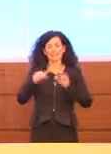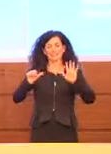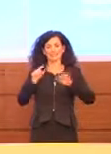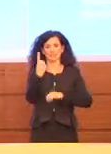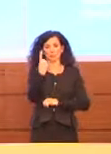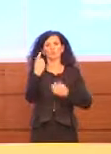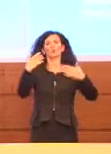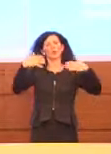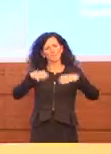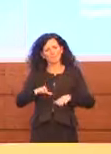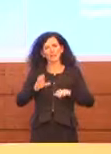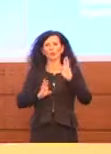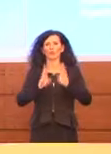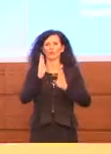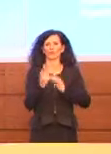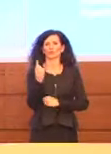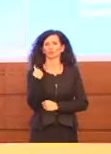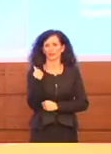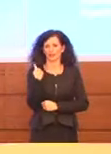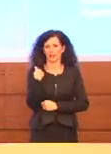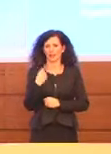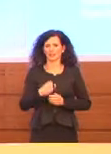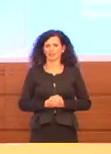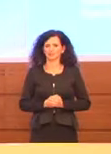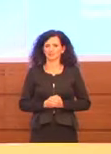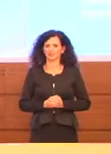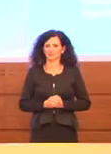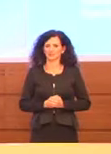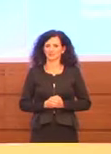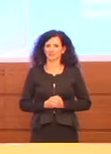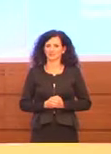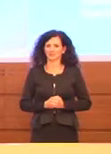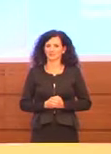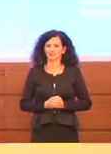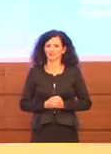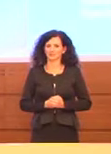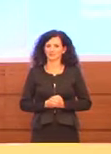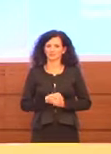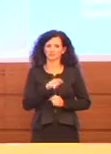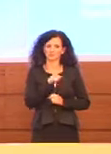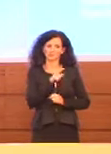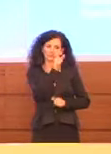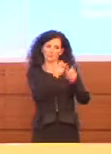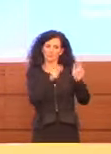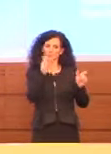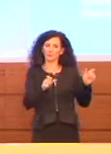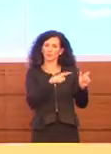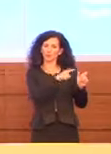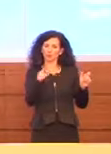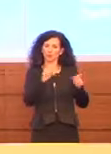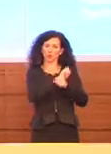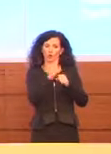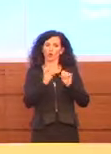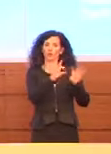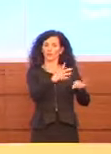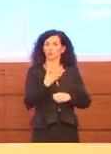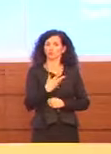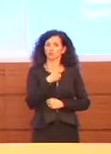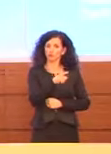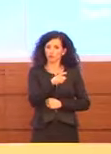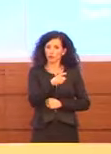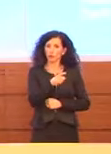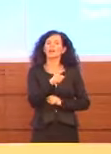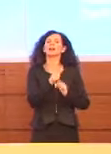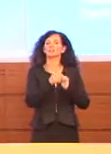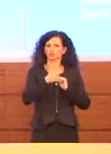in meno rispetto a ieri la maggior parte della delle persone affette da coronavirus è